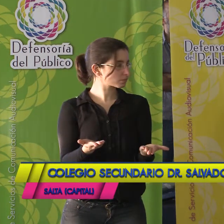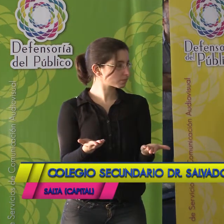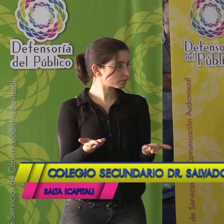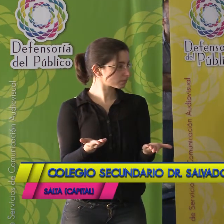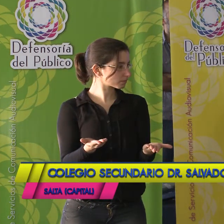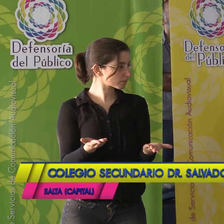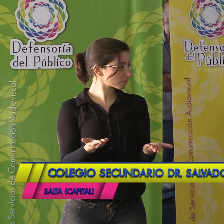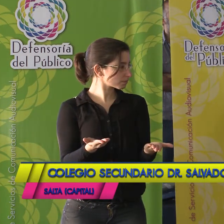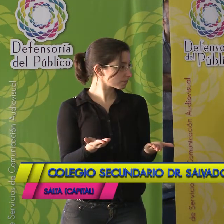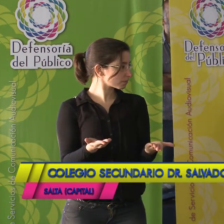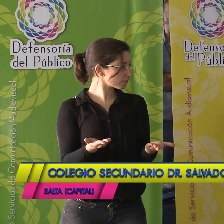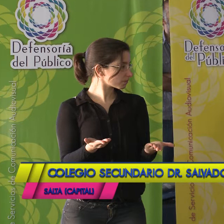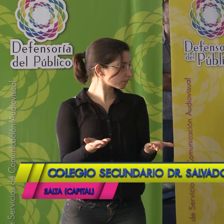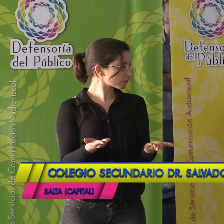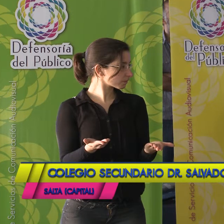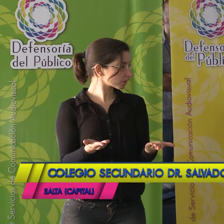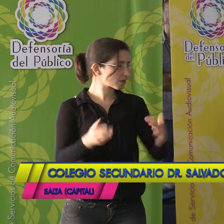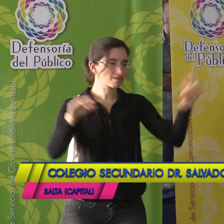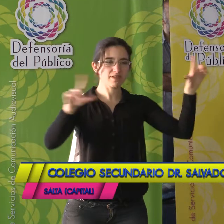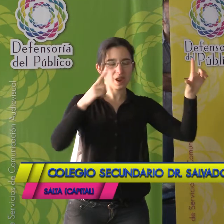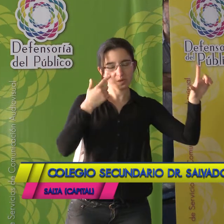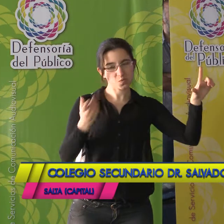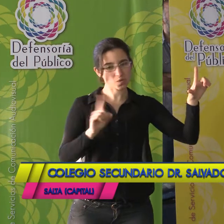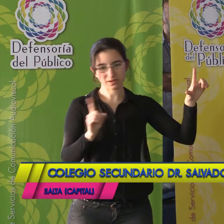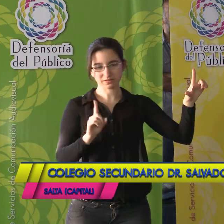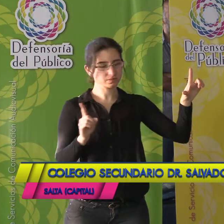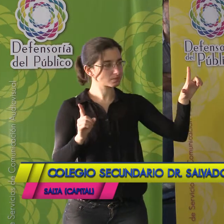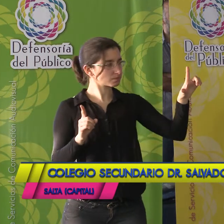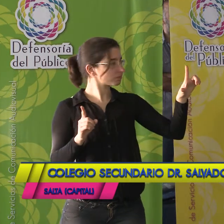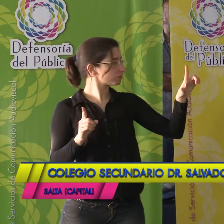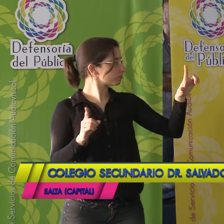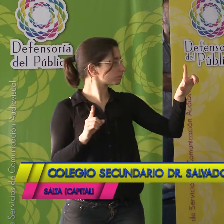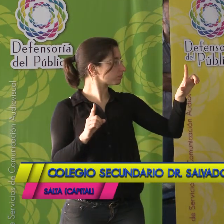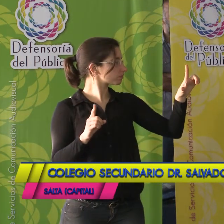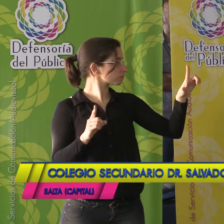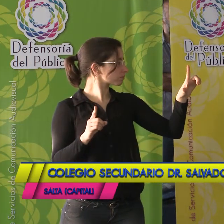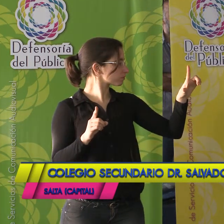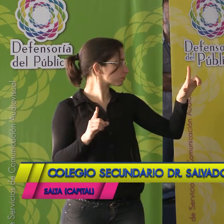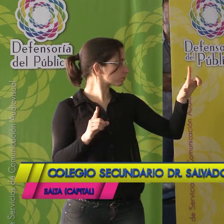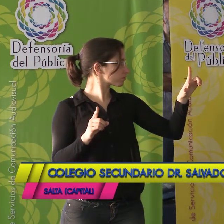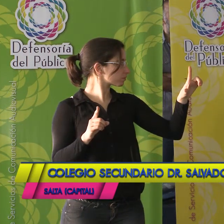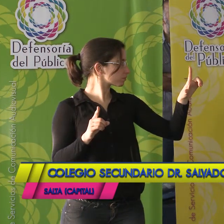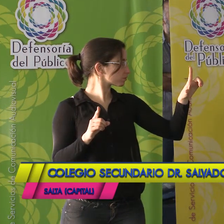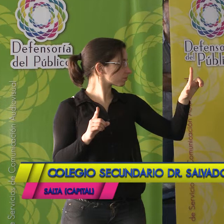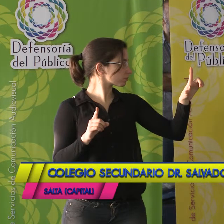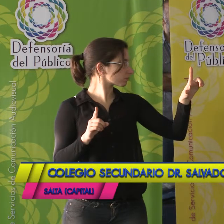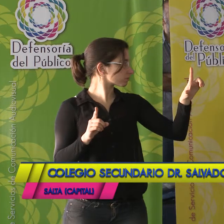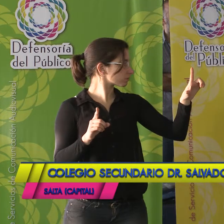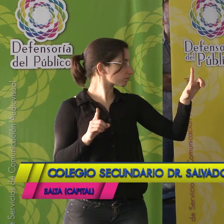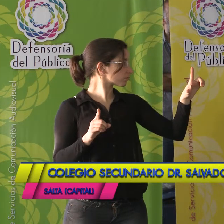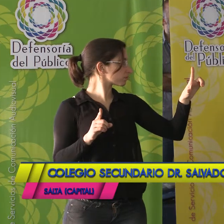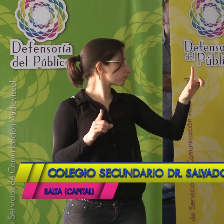que no muestran los medios de comunicaciones. Porque como se dieron cuenta,